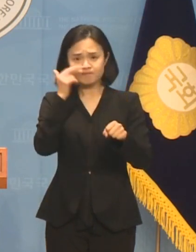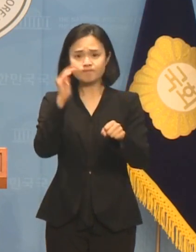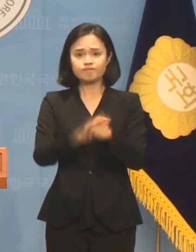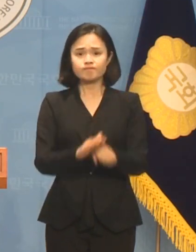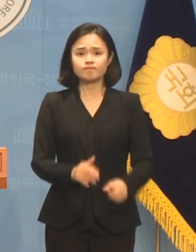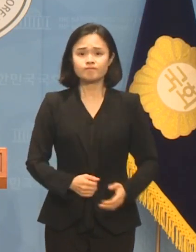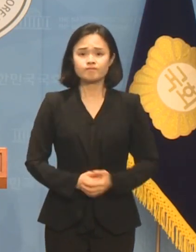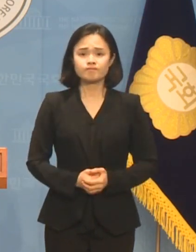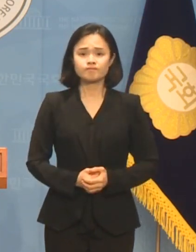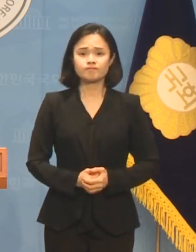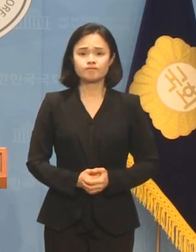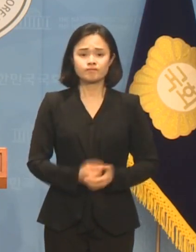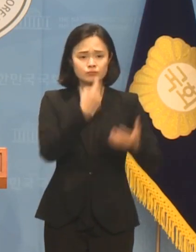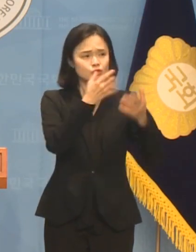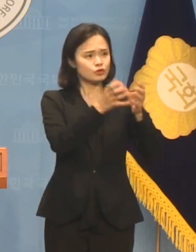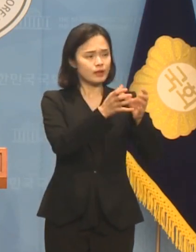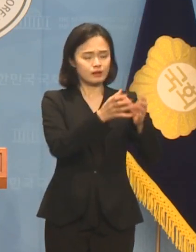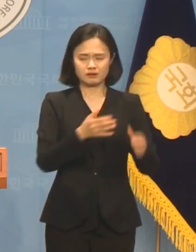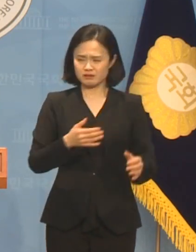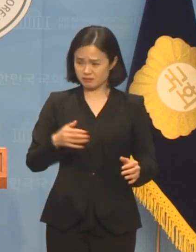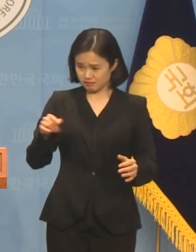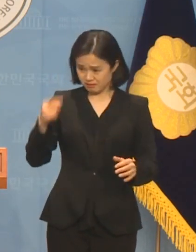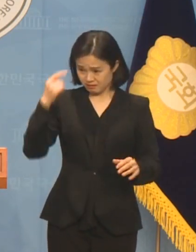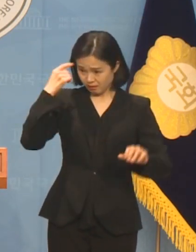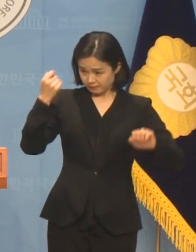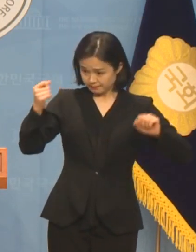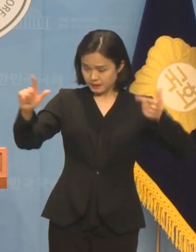민주당과 생각이 다르면 모조리 처단하겠다는